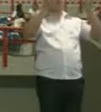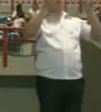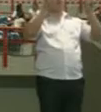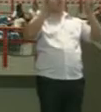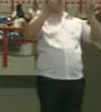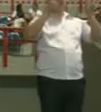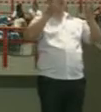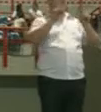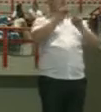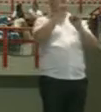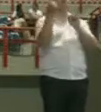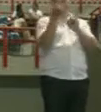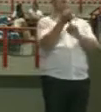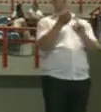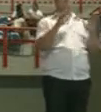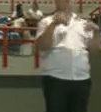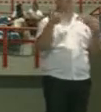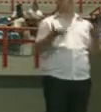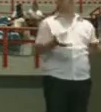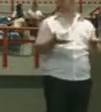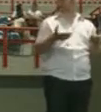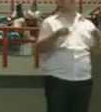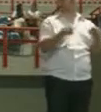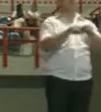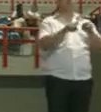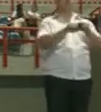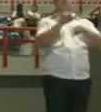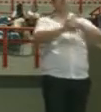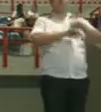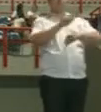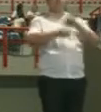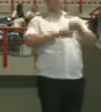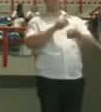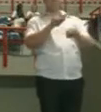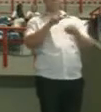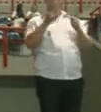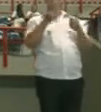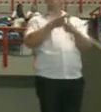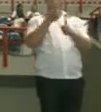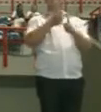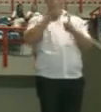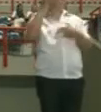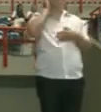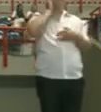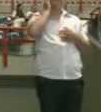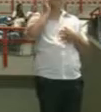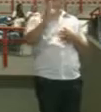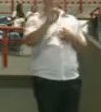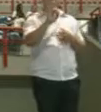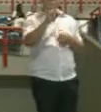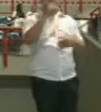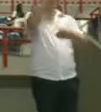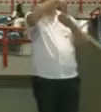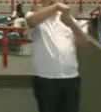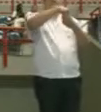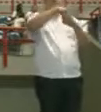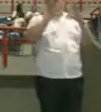tá? Quais são elas? A primeira coisa que a gente tem que entender é o seguinte: se morar no Rio de